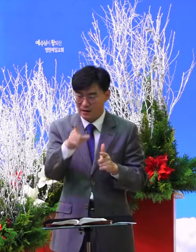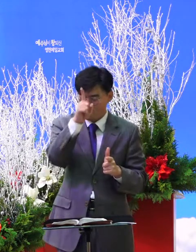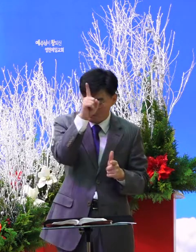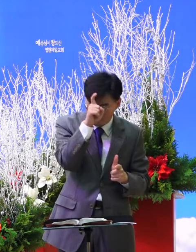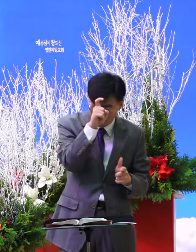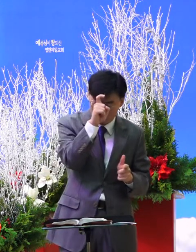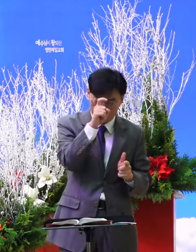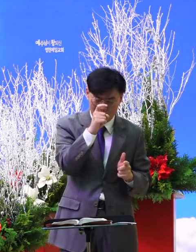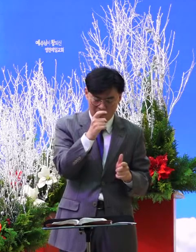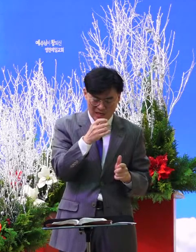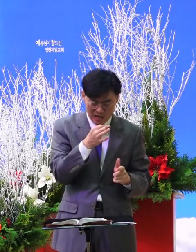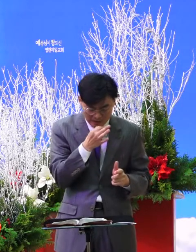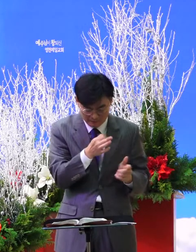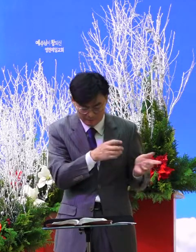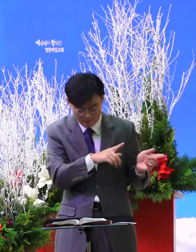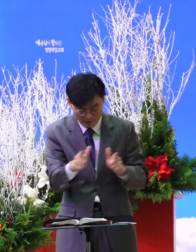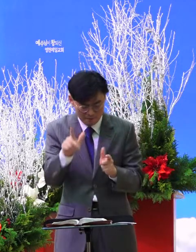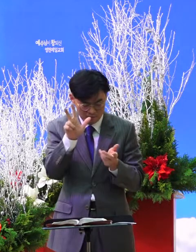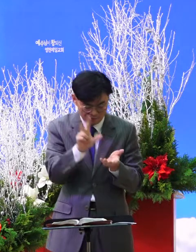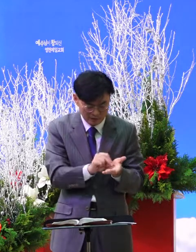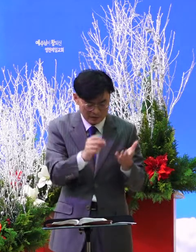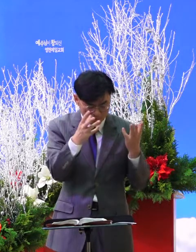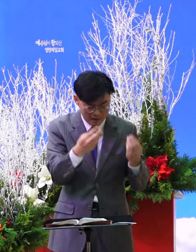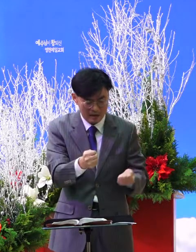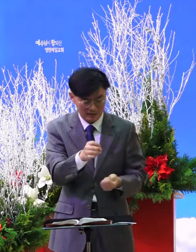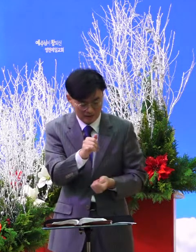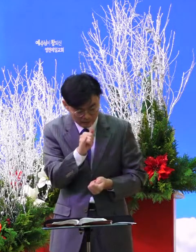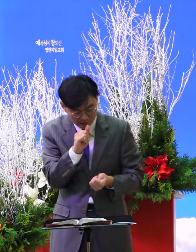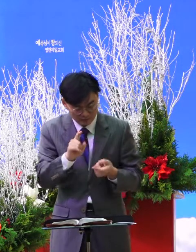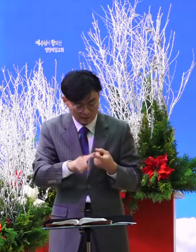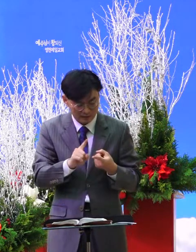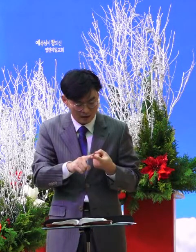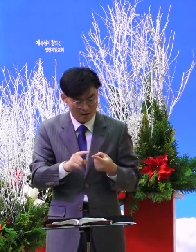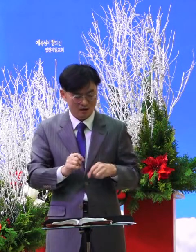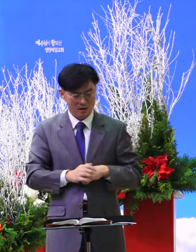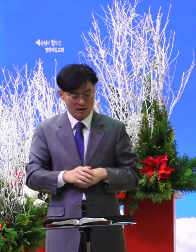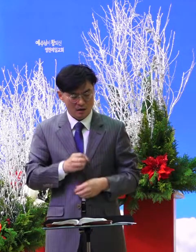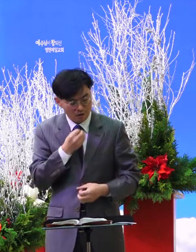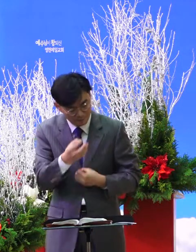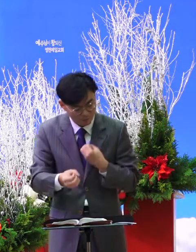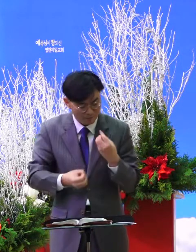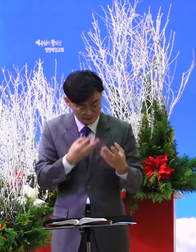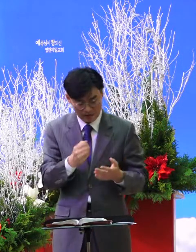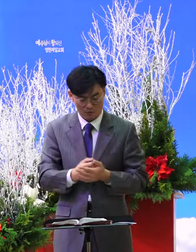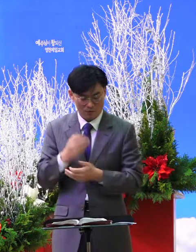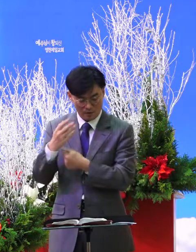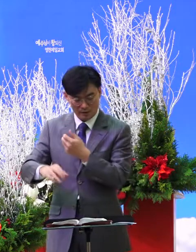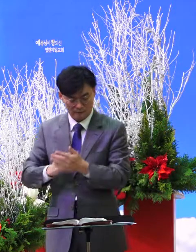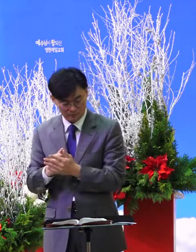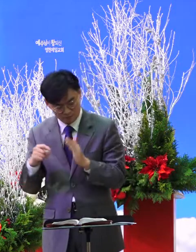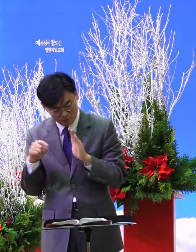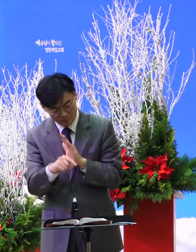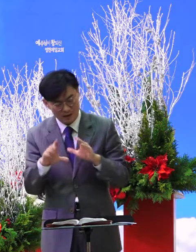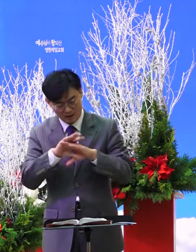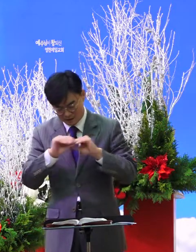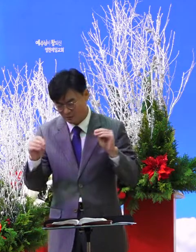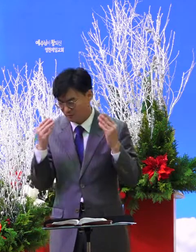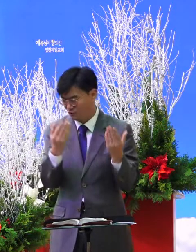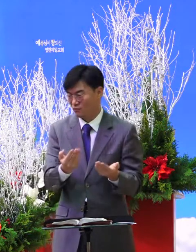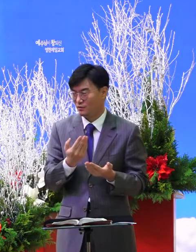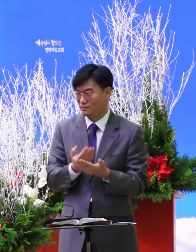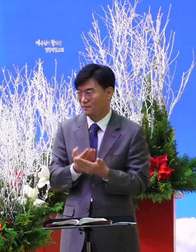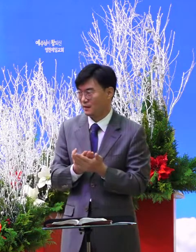벗어나 섭리에 순종하며 살아갈 때 이러한 문제들이 해결될 수 있음을 알게 하여 주시옵소서. 우리